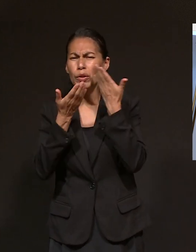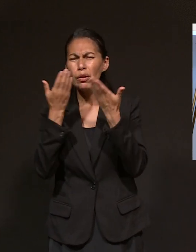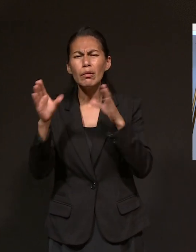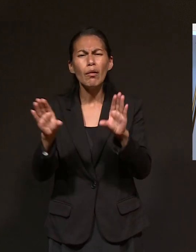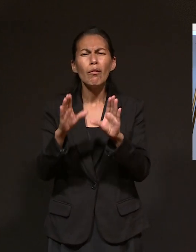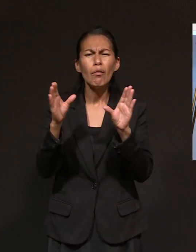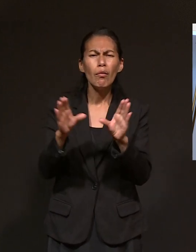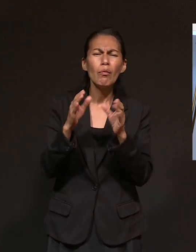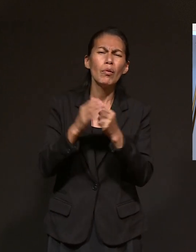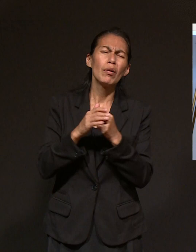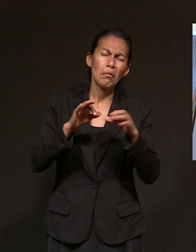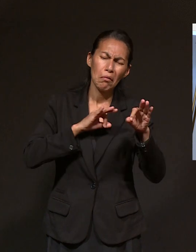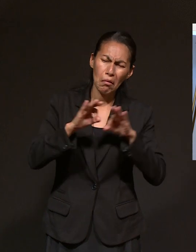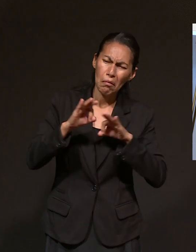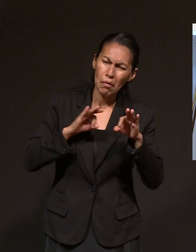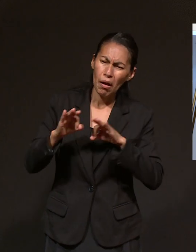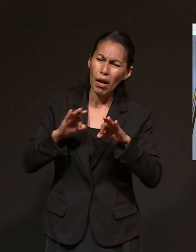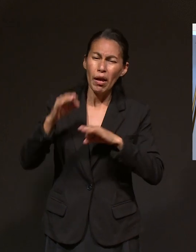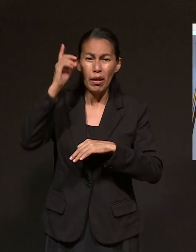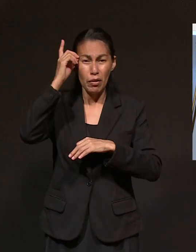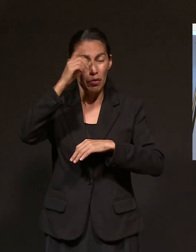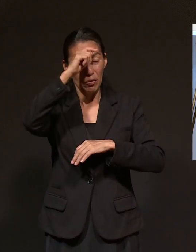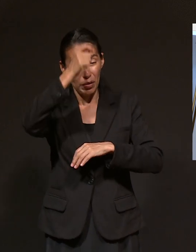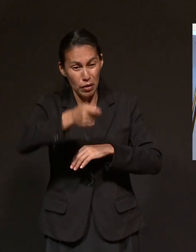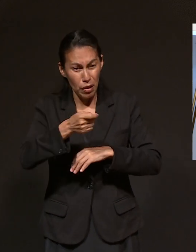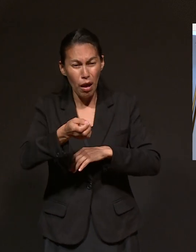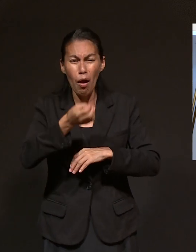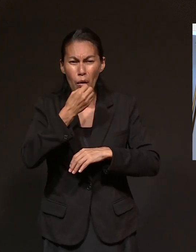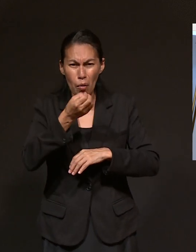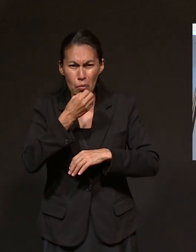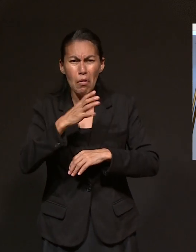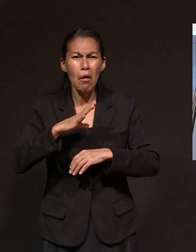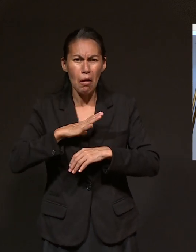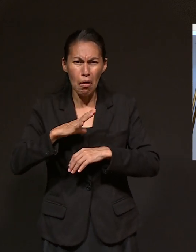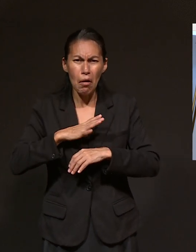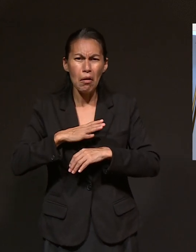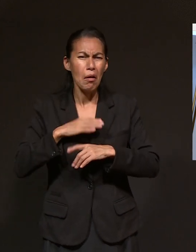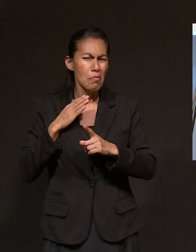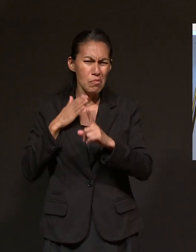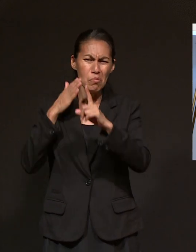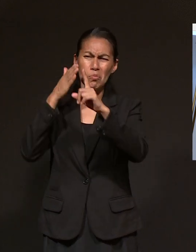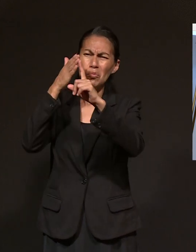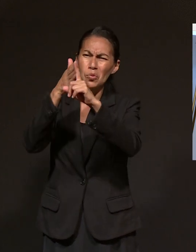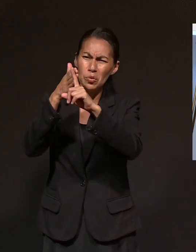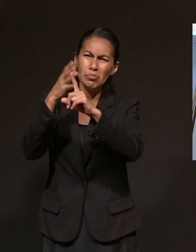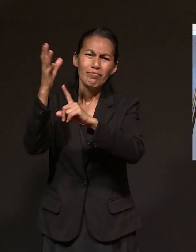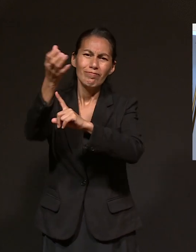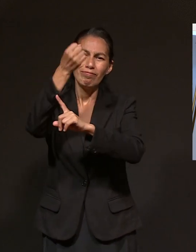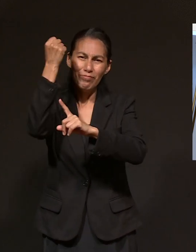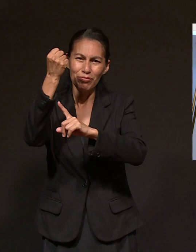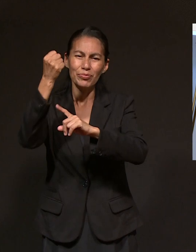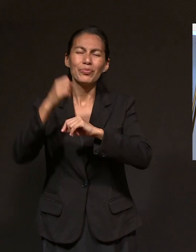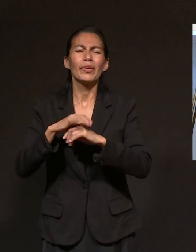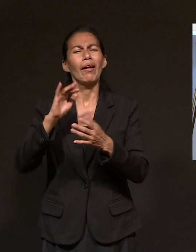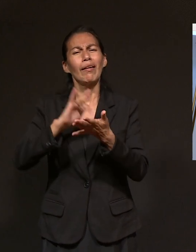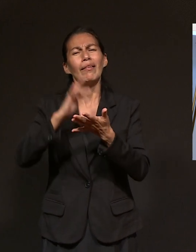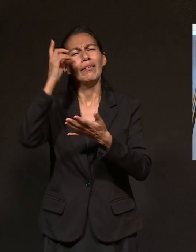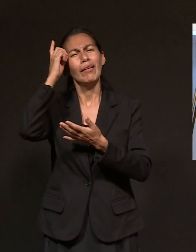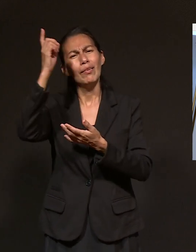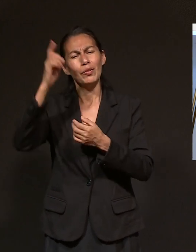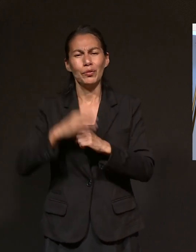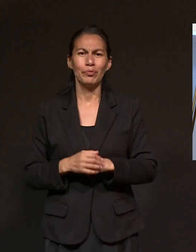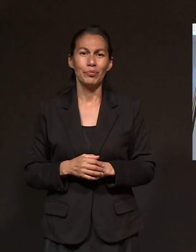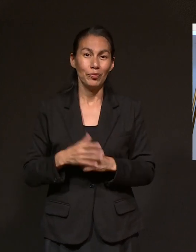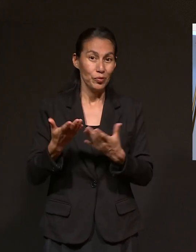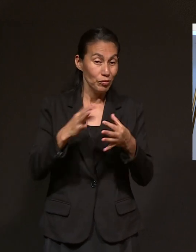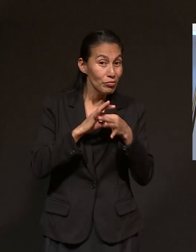estudiantes Que están colportando y trabajando Que no les falte comida Que puedan lograr sus metas Con